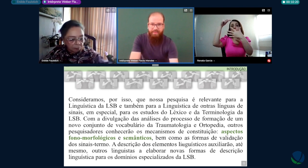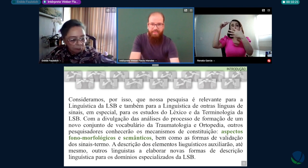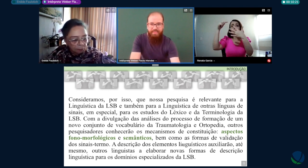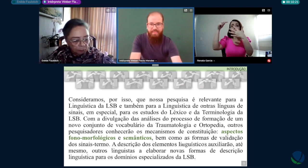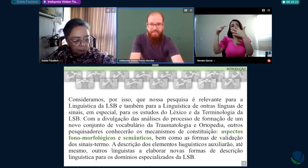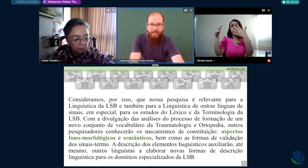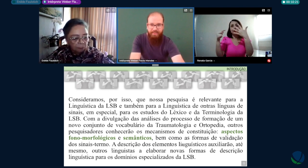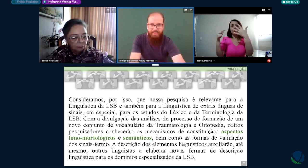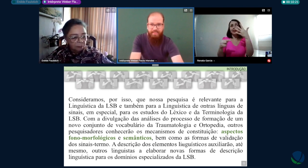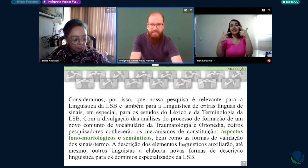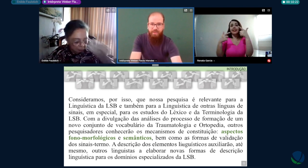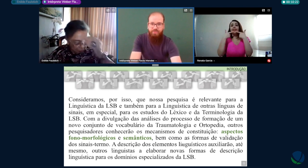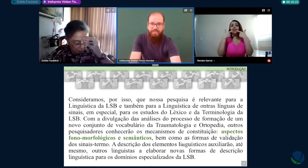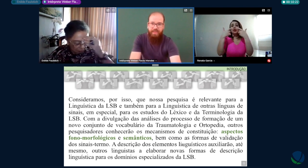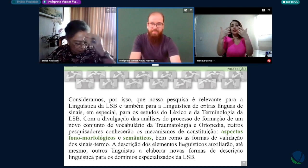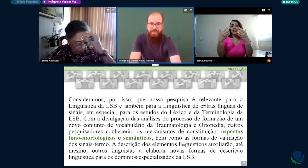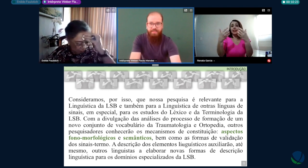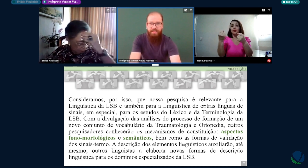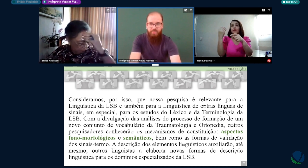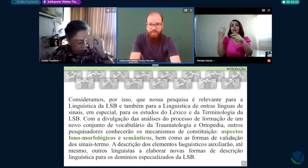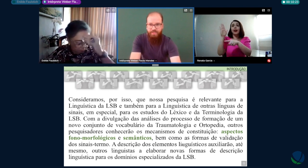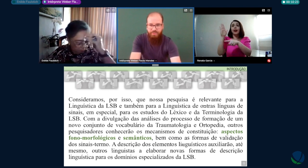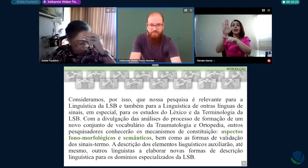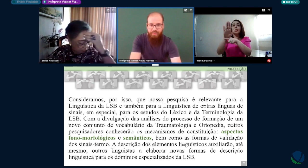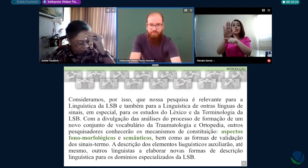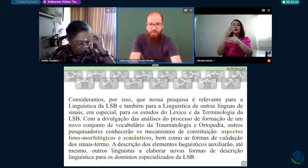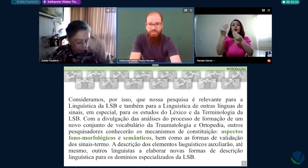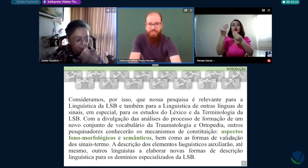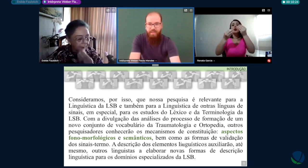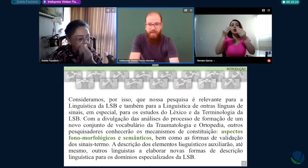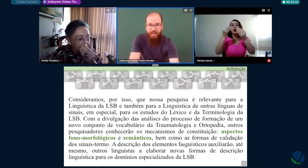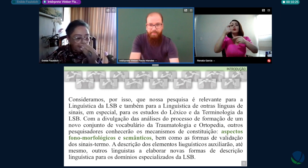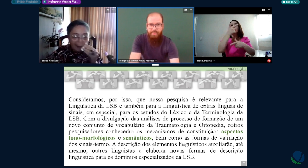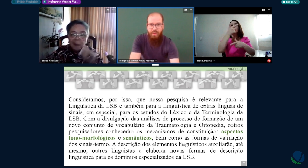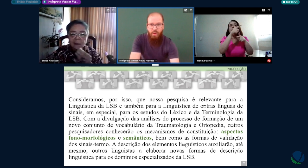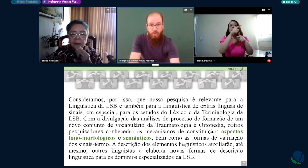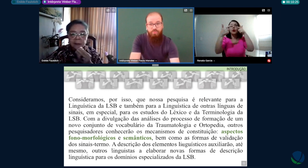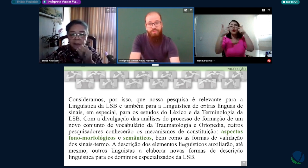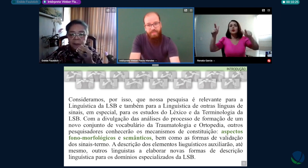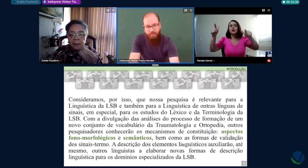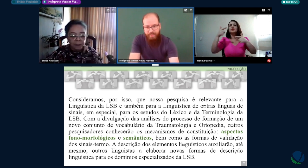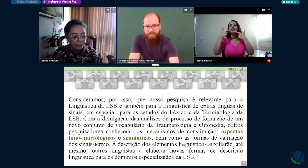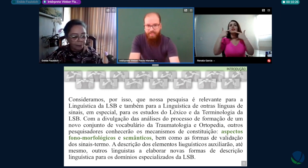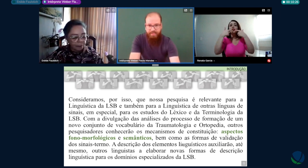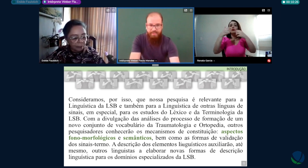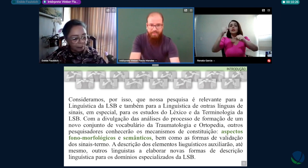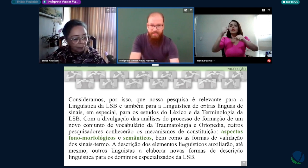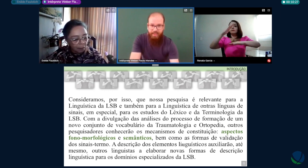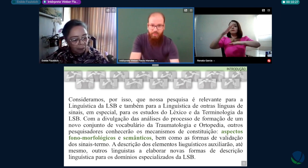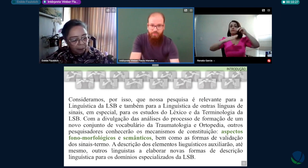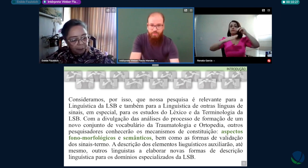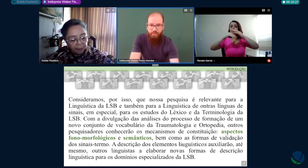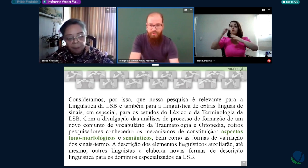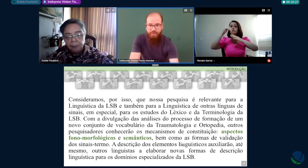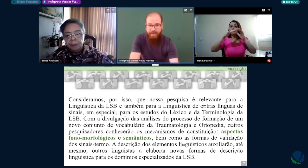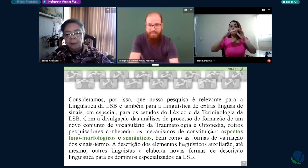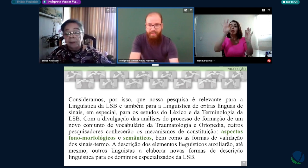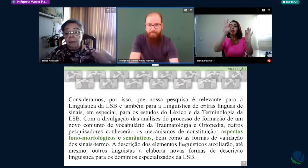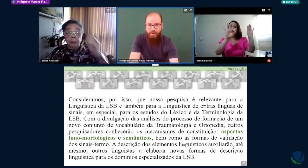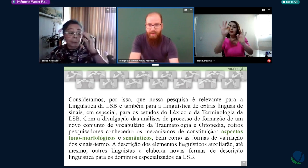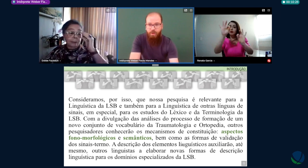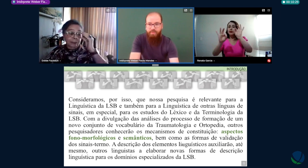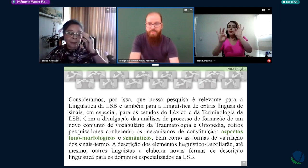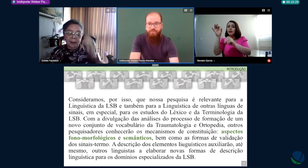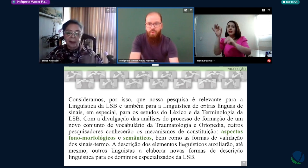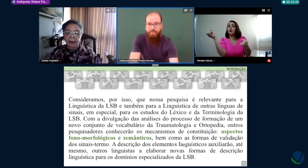Então, a descrição dos elementos linguísticos vão auxiliar outros linguistas, né, outros profissionais